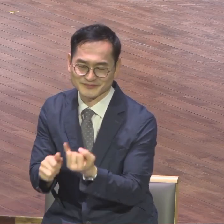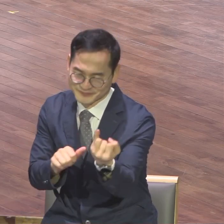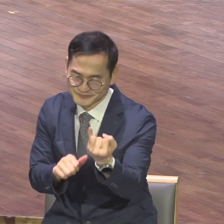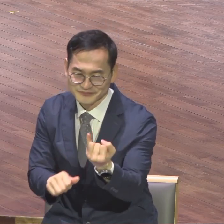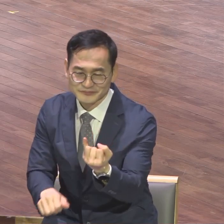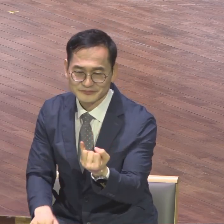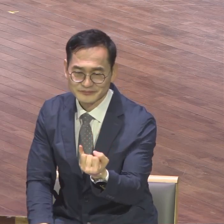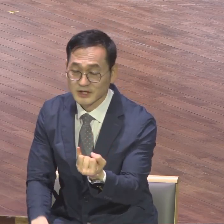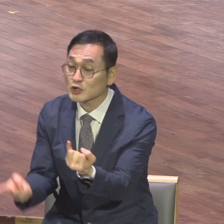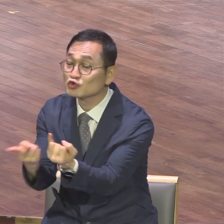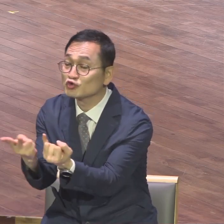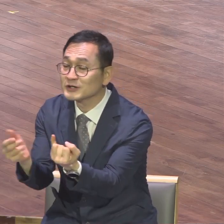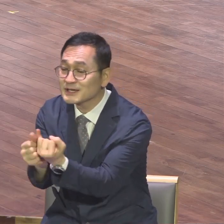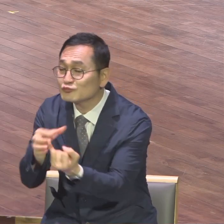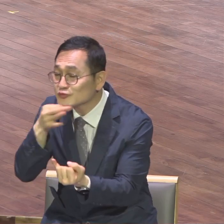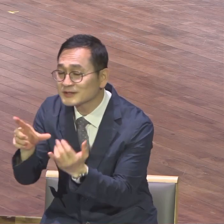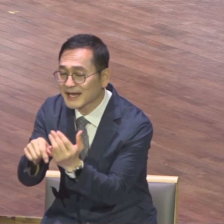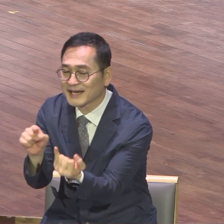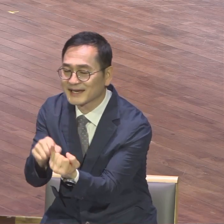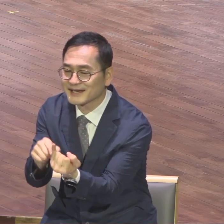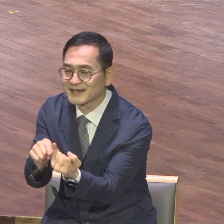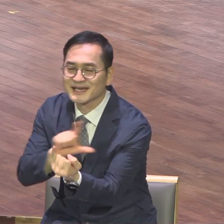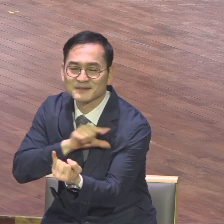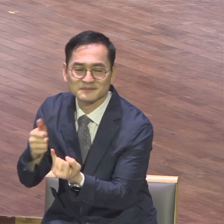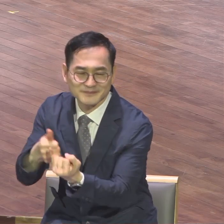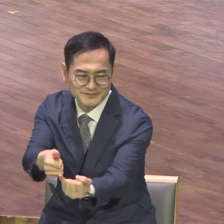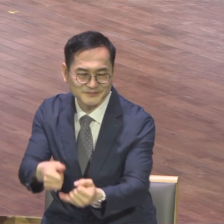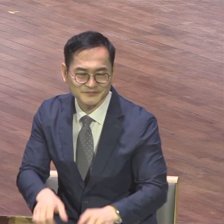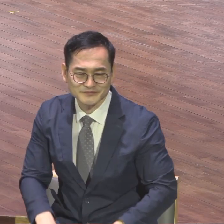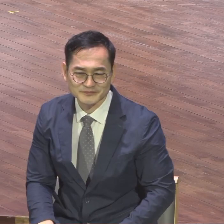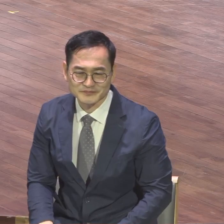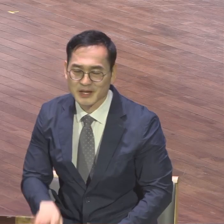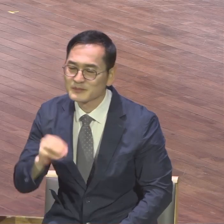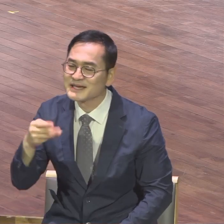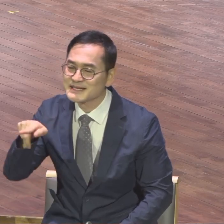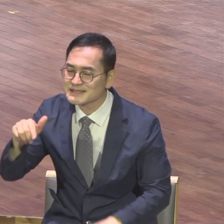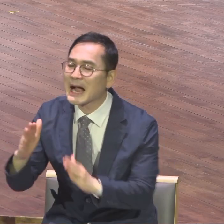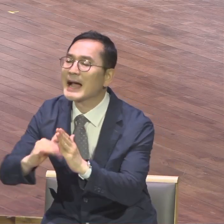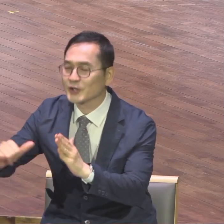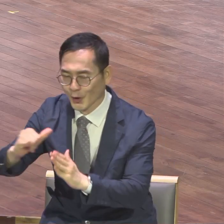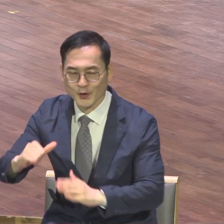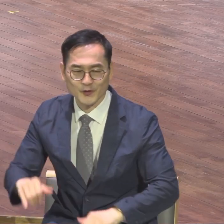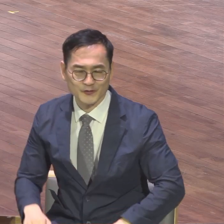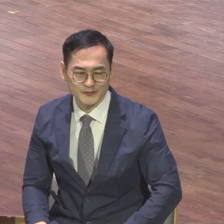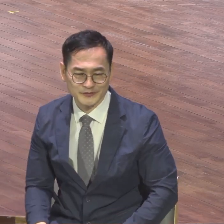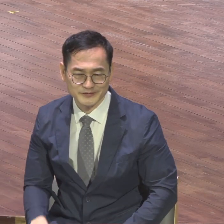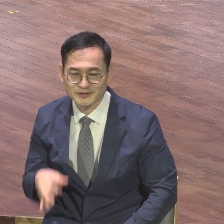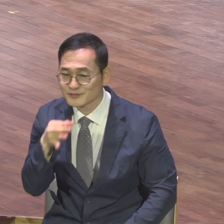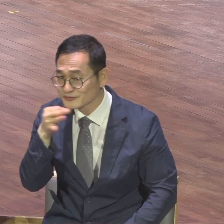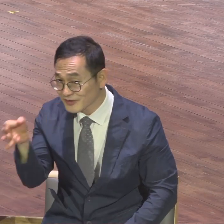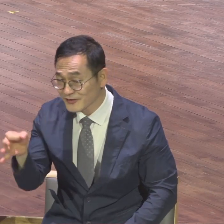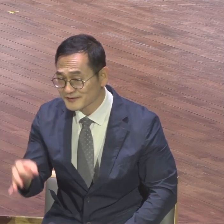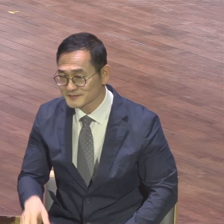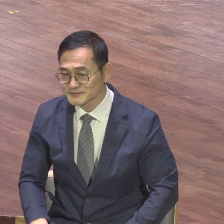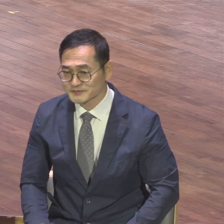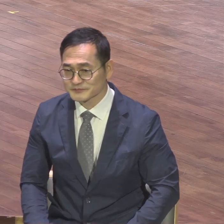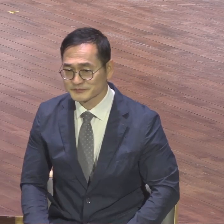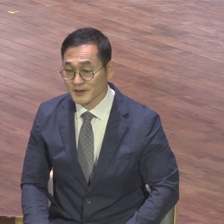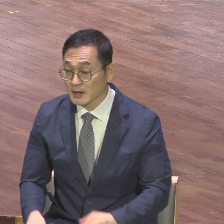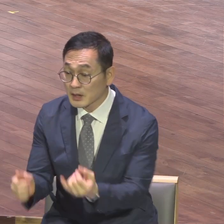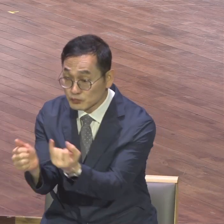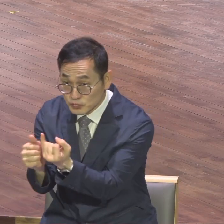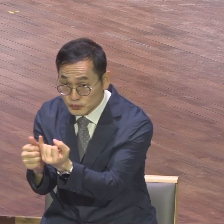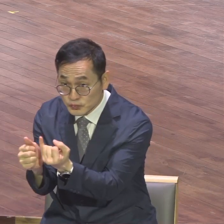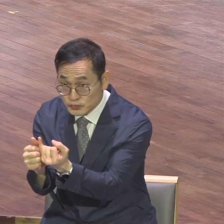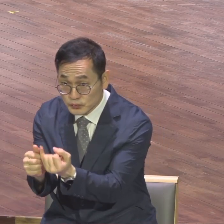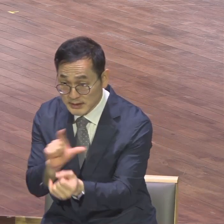브리스가 부부는요 성경에서 언제나 같이 언급이 되는 게 신기하지요. 불씨가 원래 이렇게 언급된 부부가 같이 이름 같이